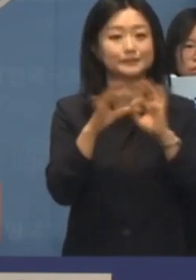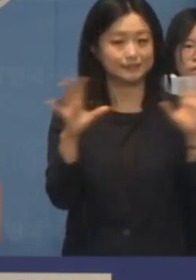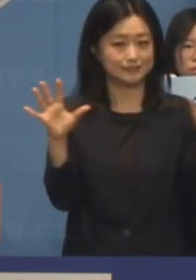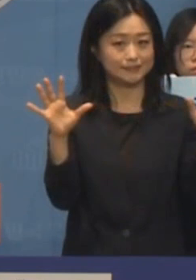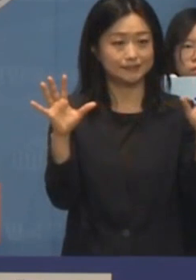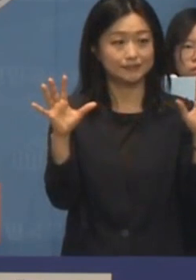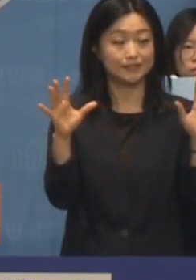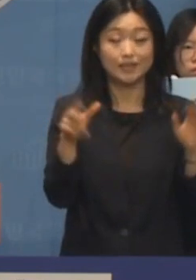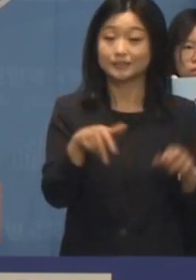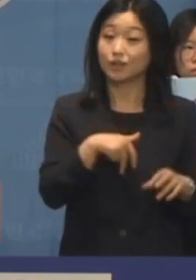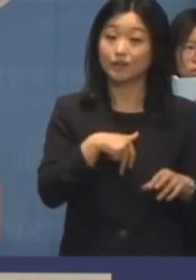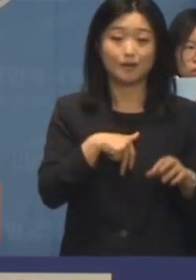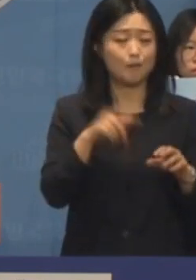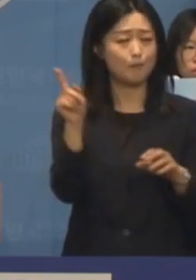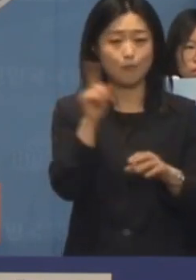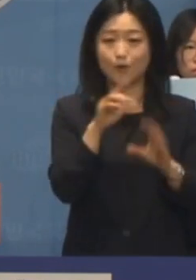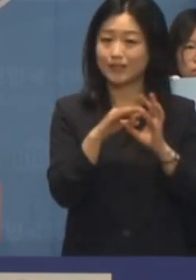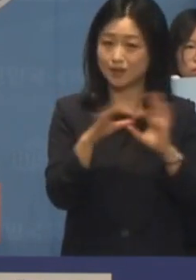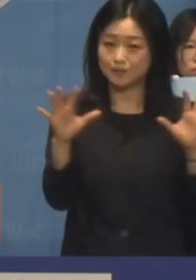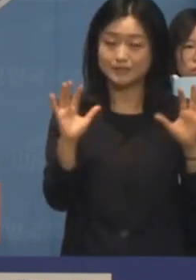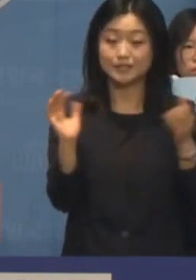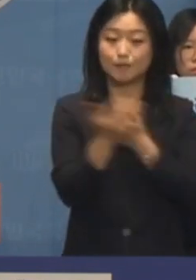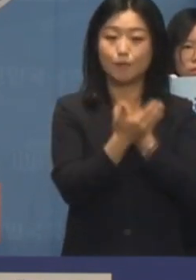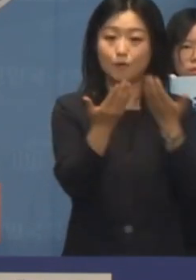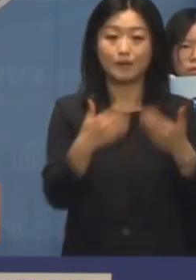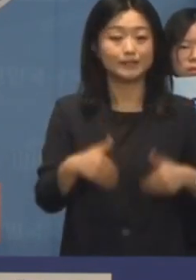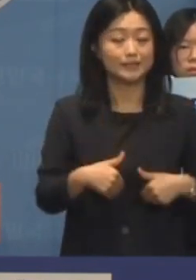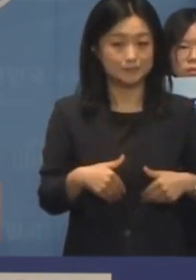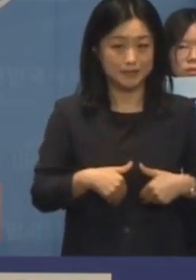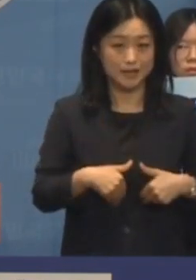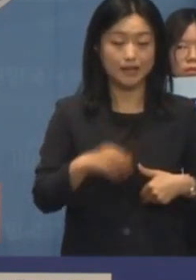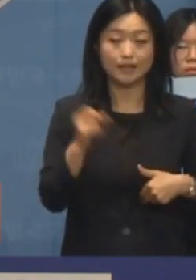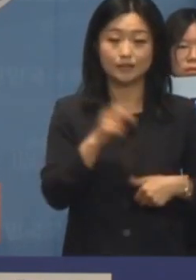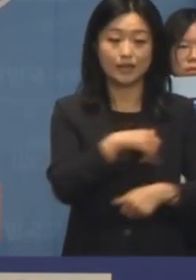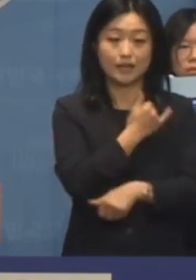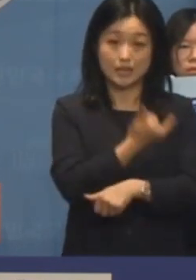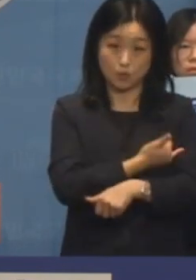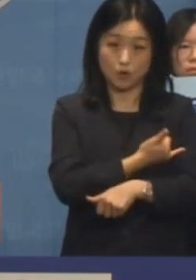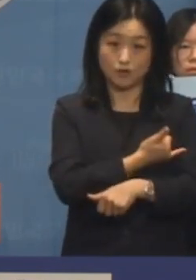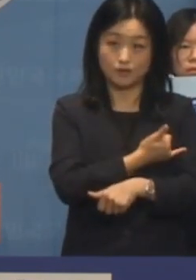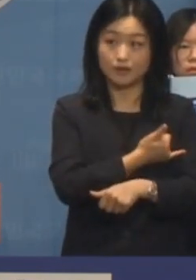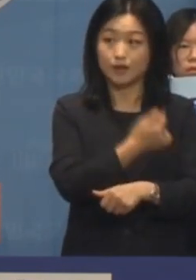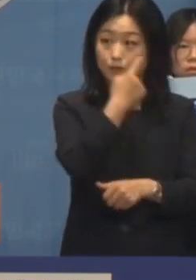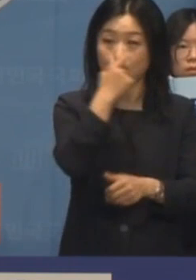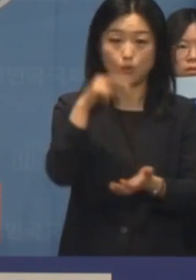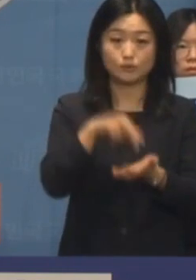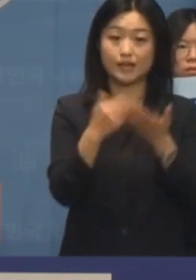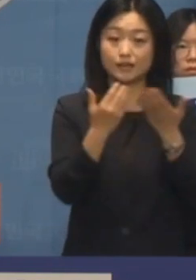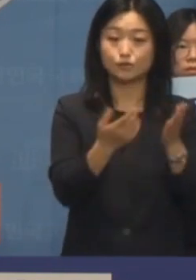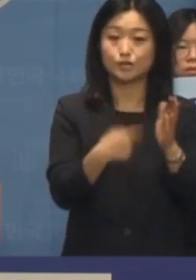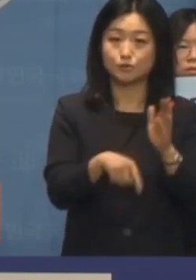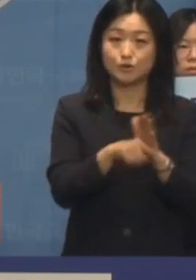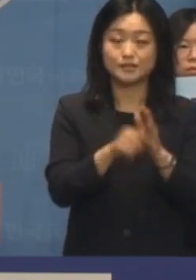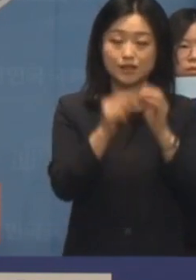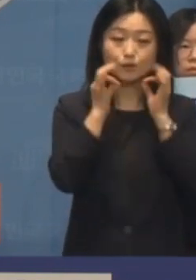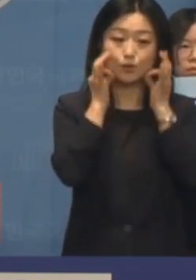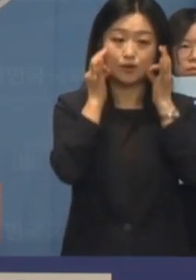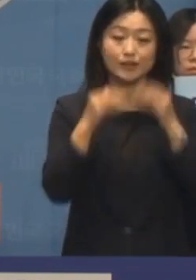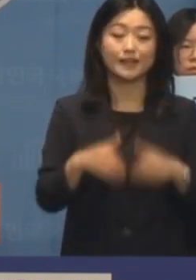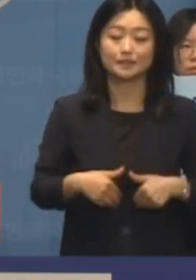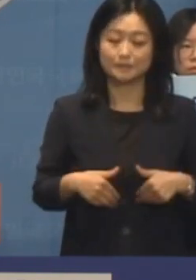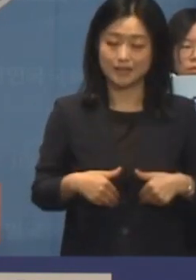어떠한 정체성을 지녔든 배제되지 않아야 하며 우리는 그들의 인권을 실질적으로 보장하기 위해서 끊임없이 노력해야